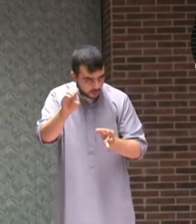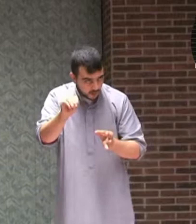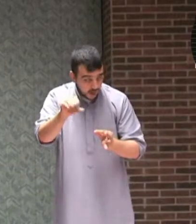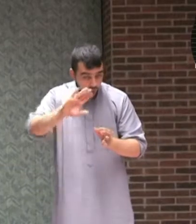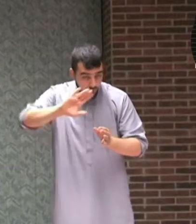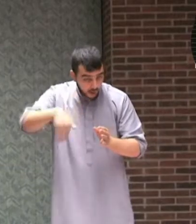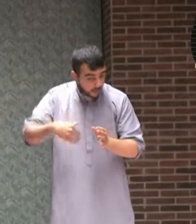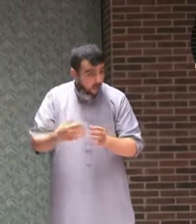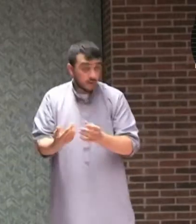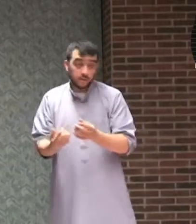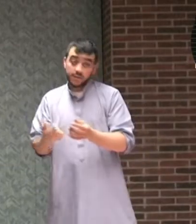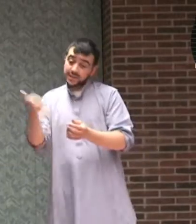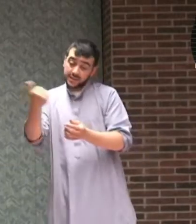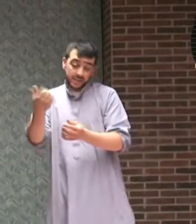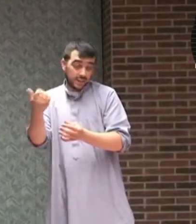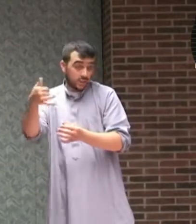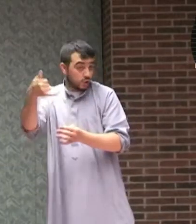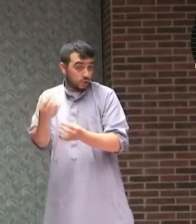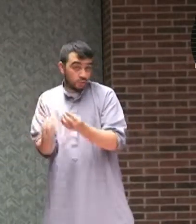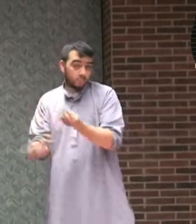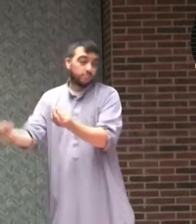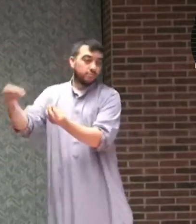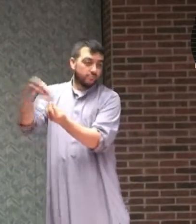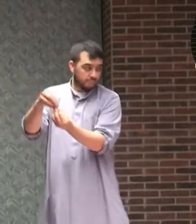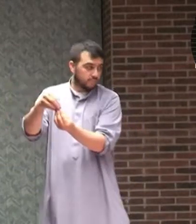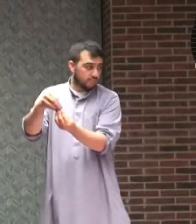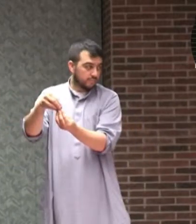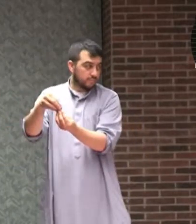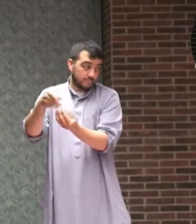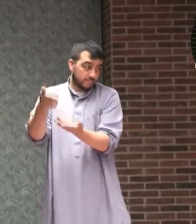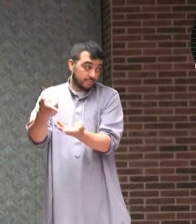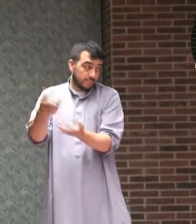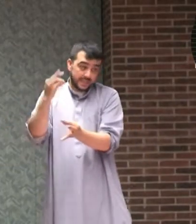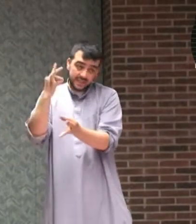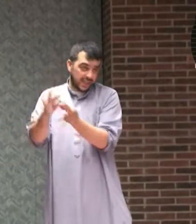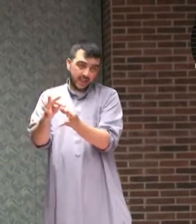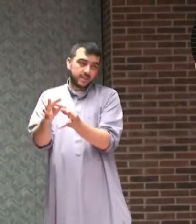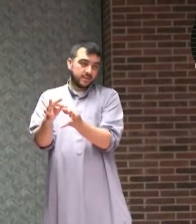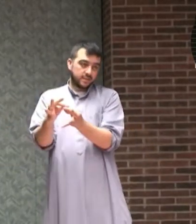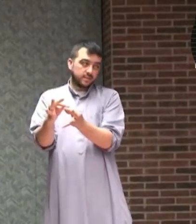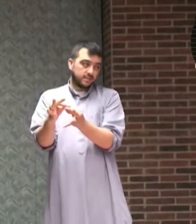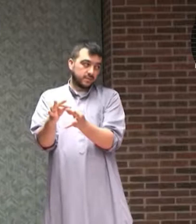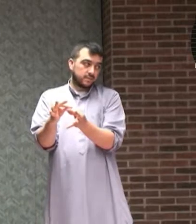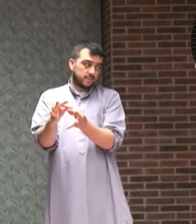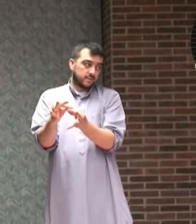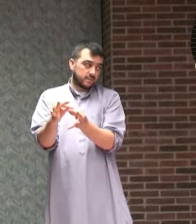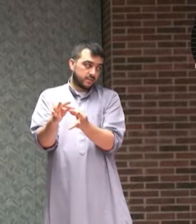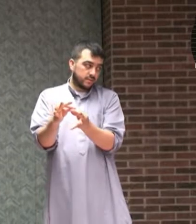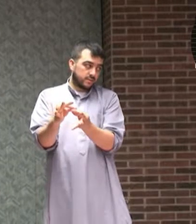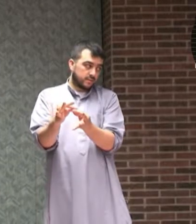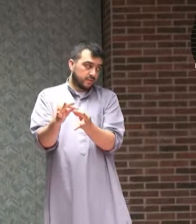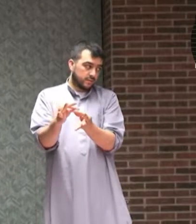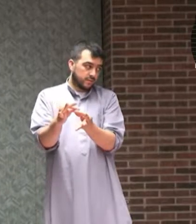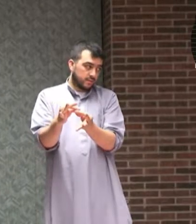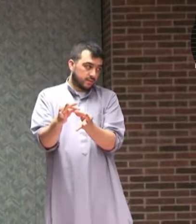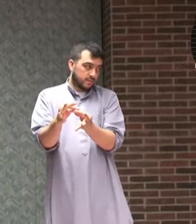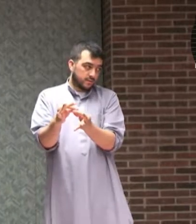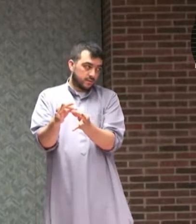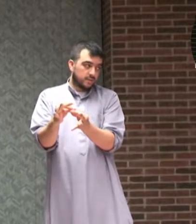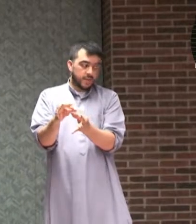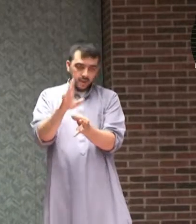ensuite, elles les font suivre des six jours de Shawwal. Ça, c'est ce qui est en conformité directement avec le hadith